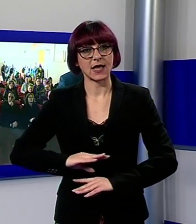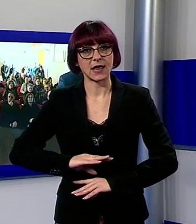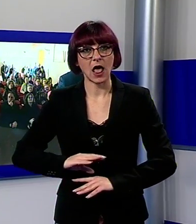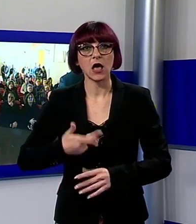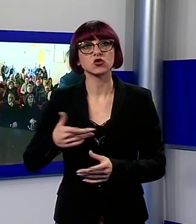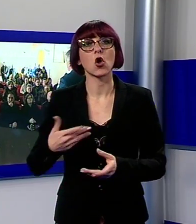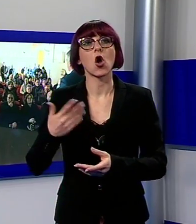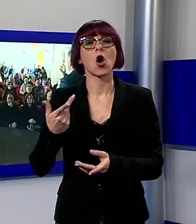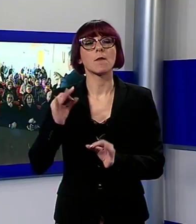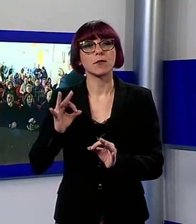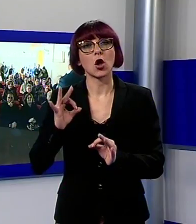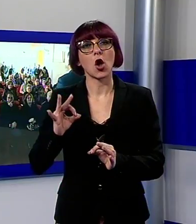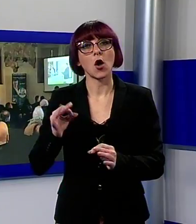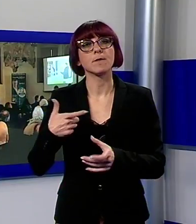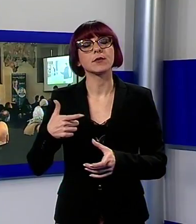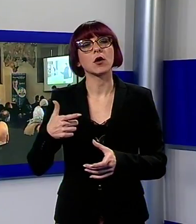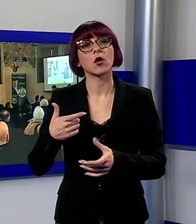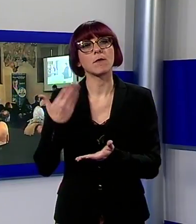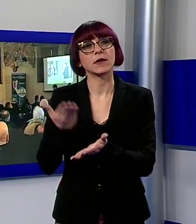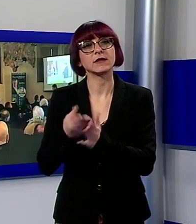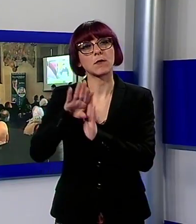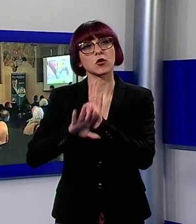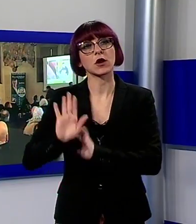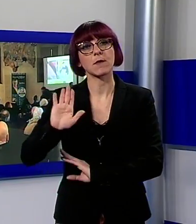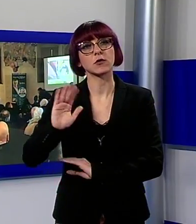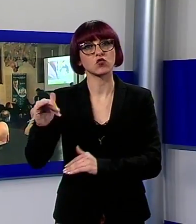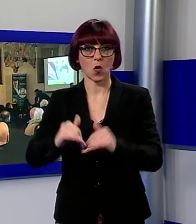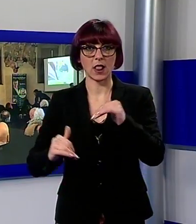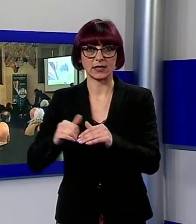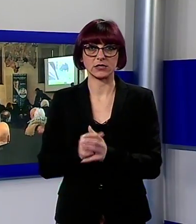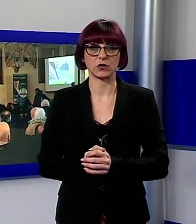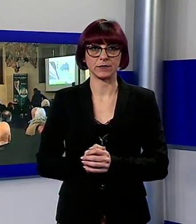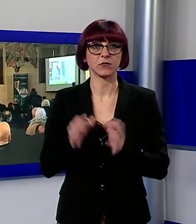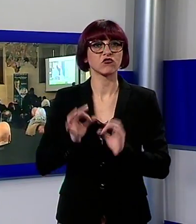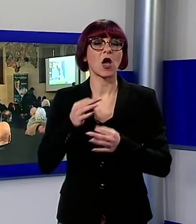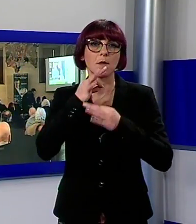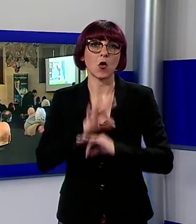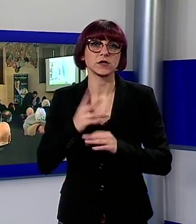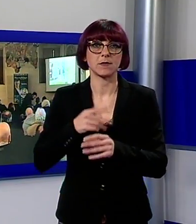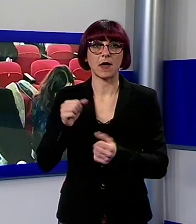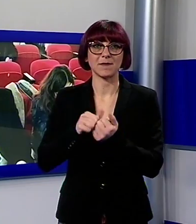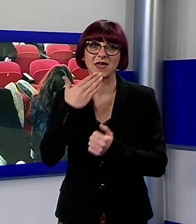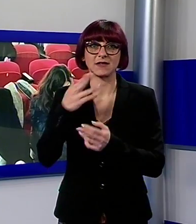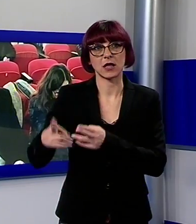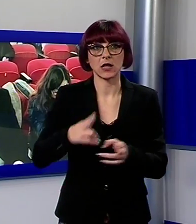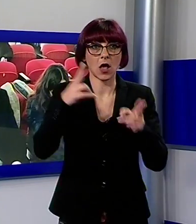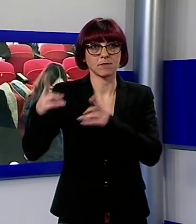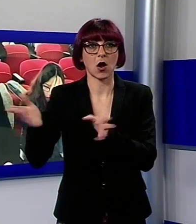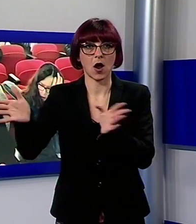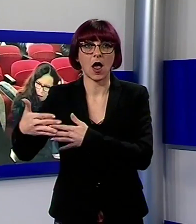punti del programma elettorale. Abbiamo la possibilità di portare Pietrasanta nelle aule parlamentari senza più intermediari,